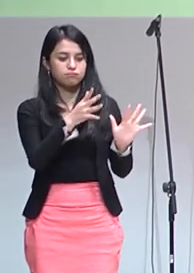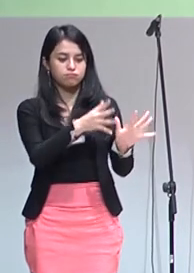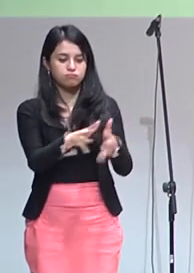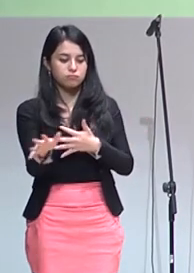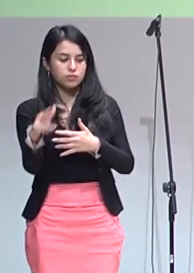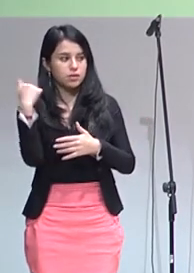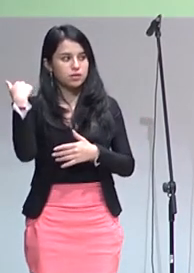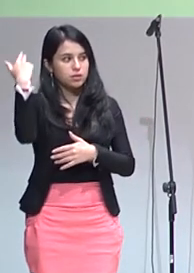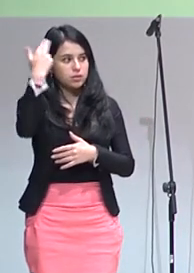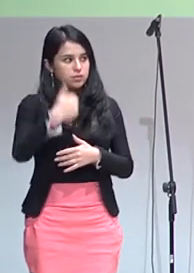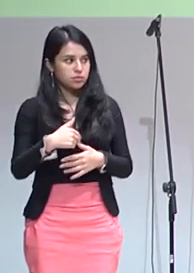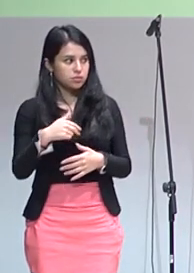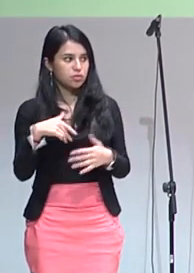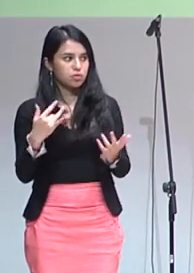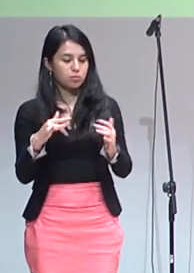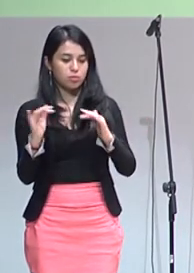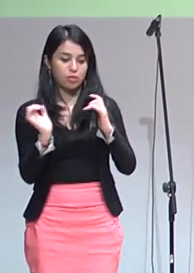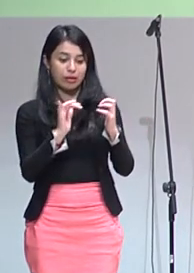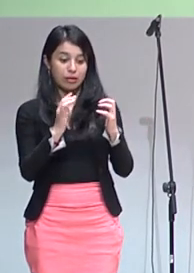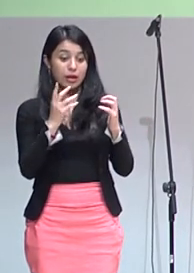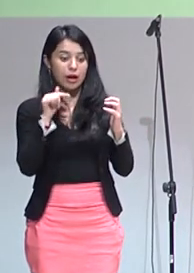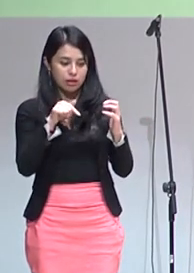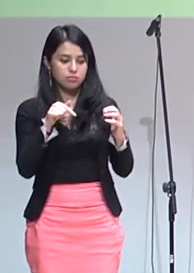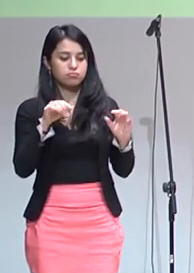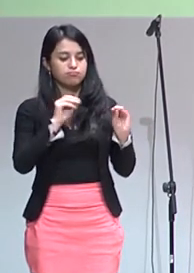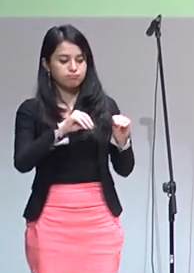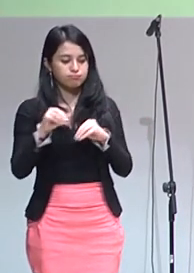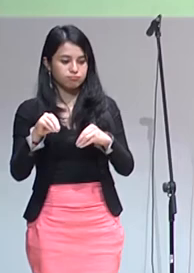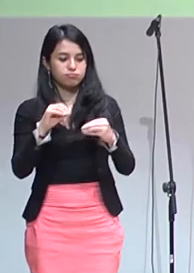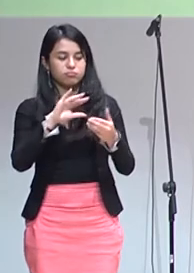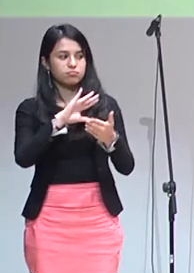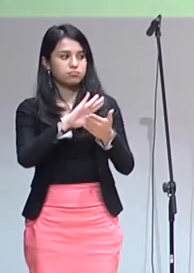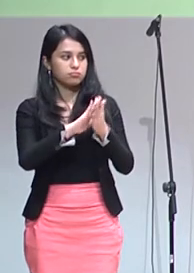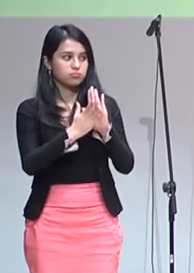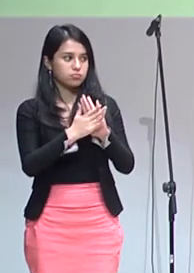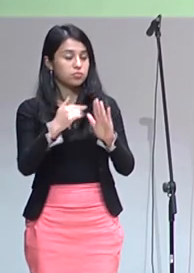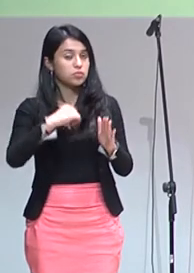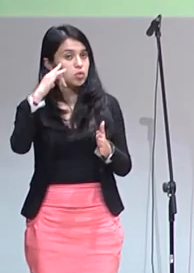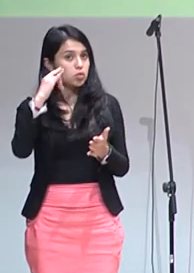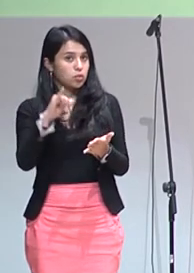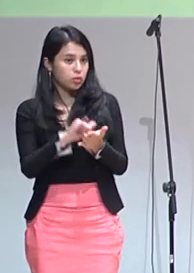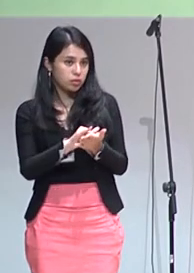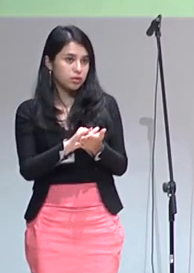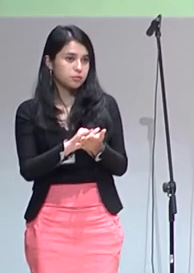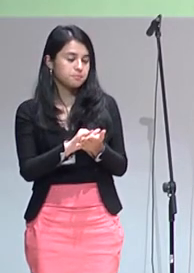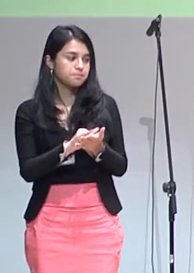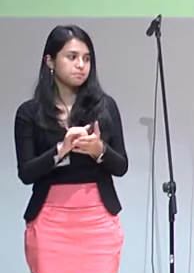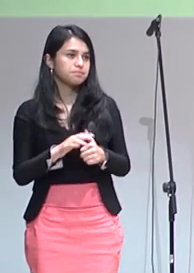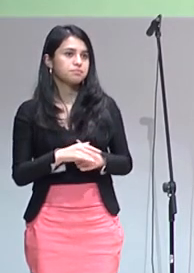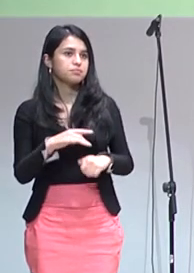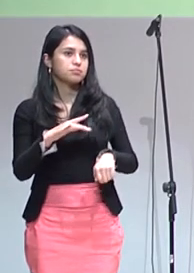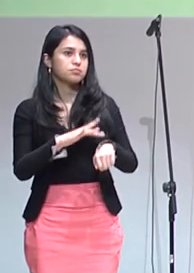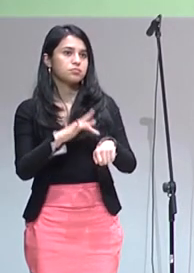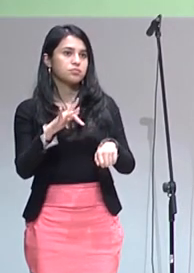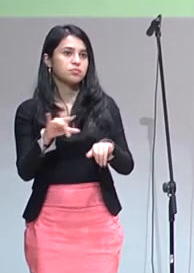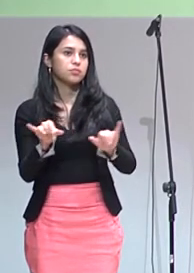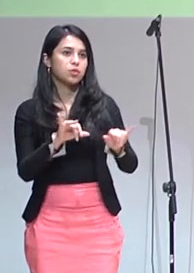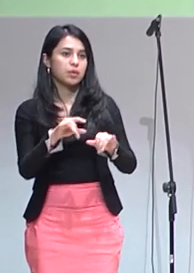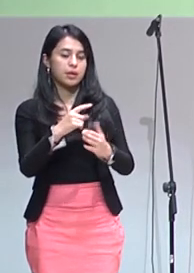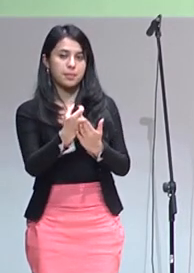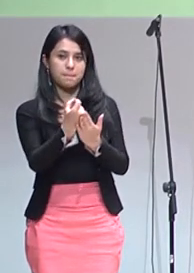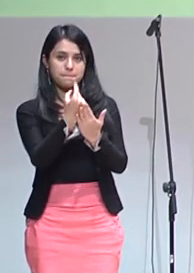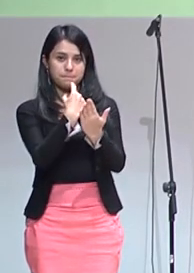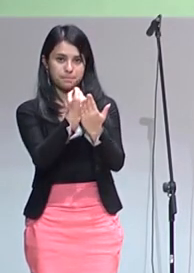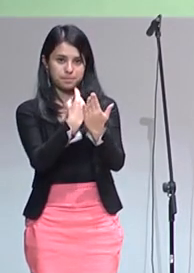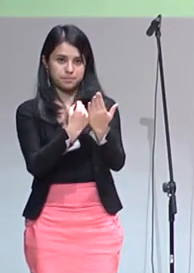historia en medio del conflicto. Y yo creo también que toca esas preguntas